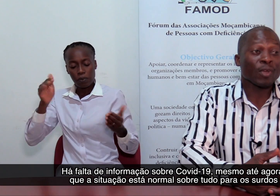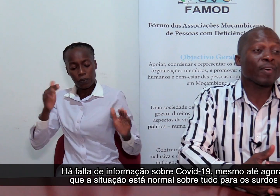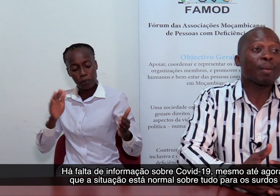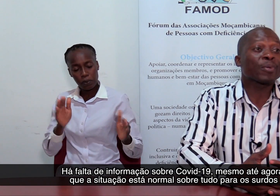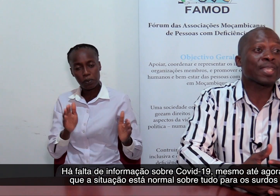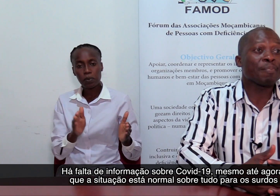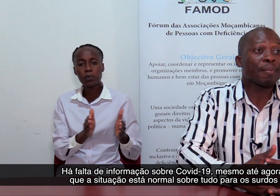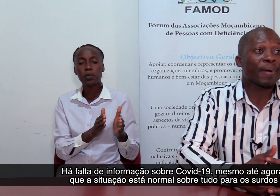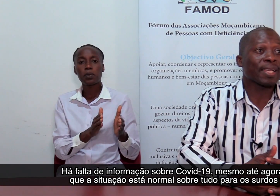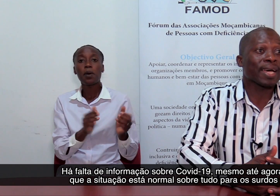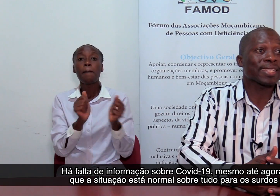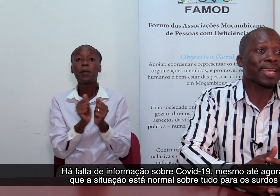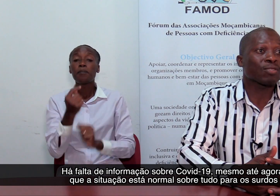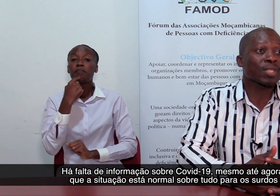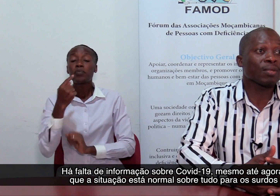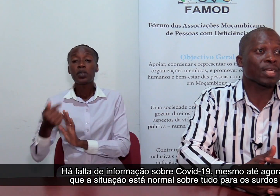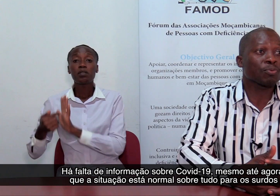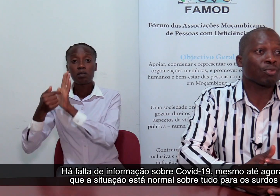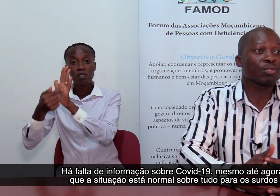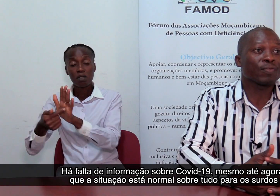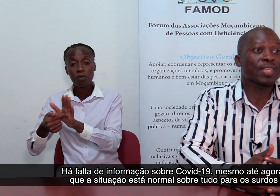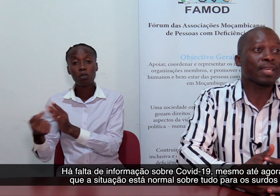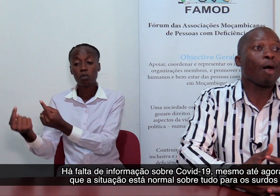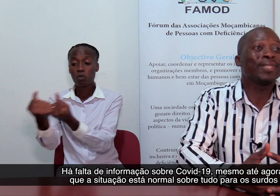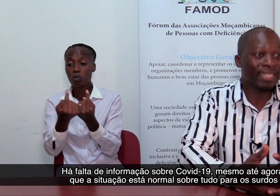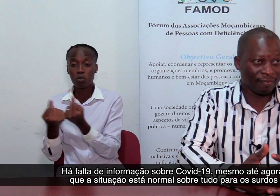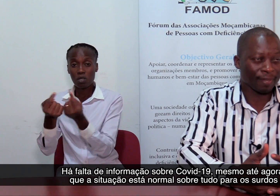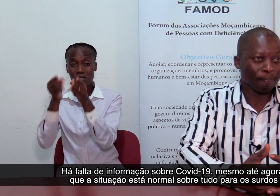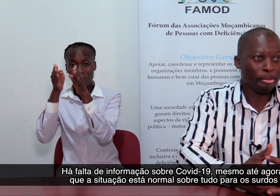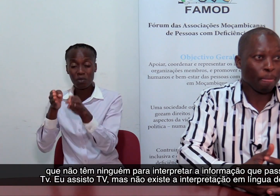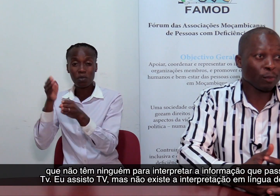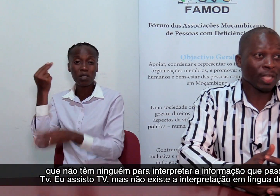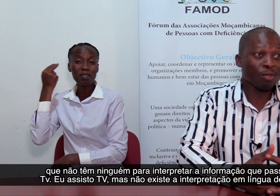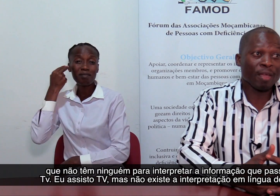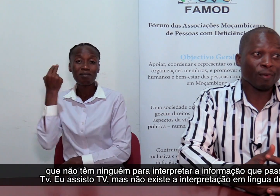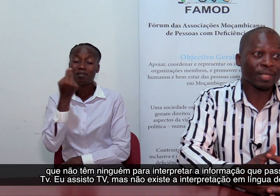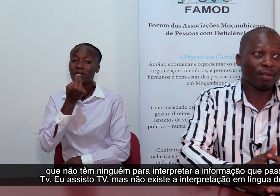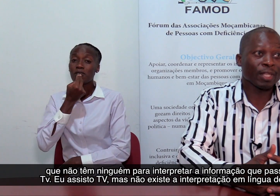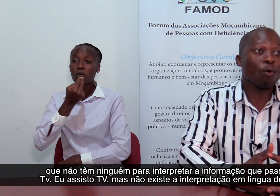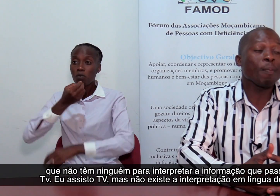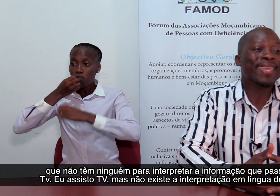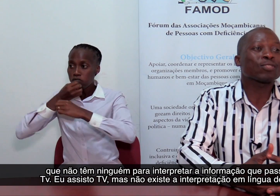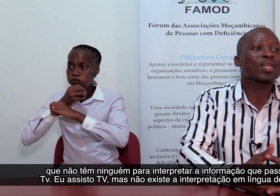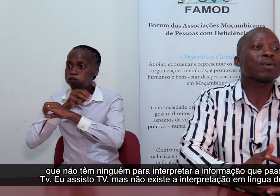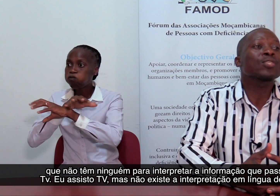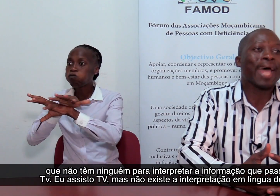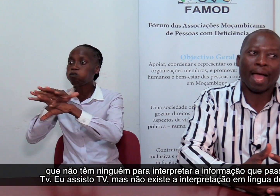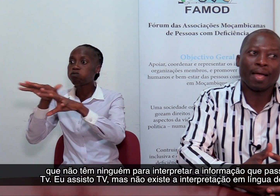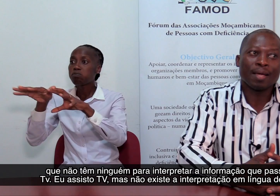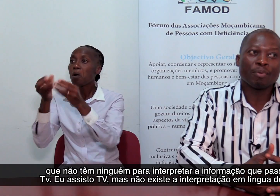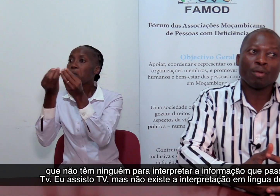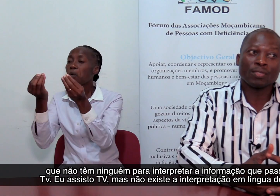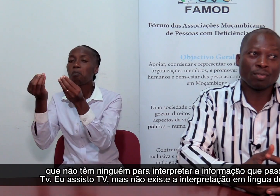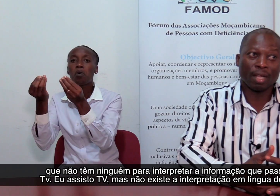Se for a falar, por exemplo, para a situação das pessoas com deficiência auditiva, não tem nenhuma informação de como é que a situação